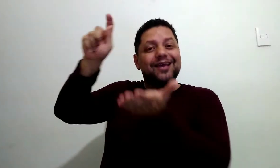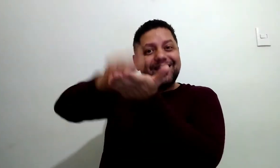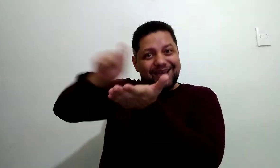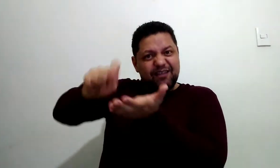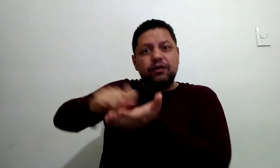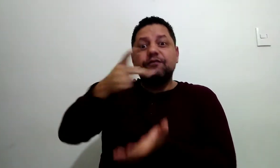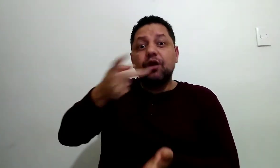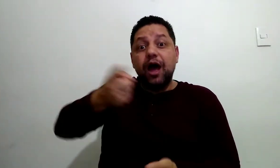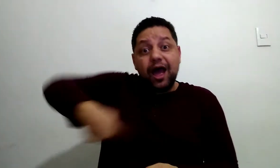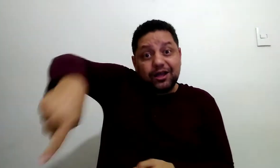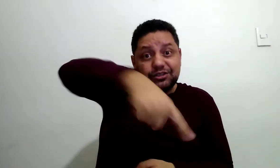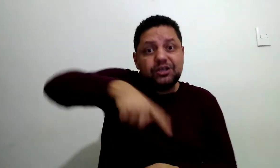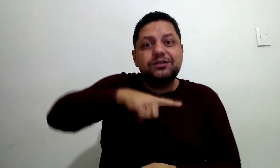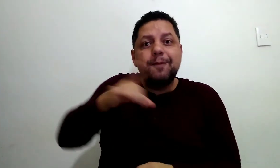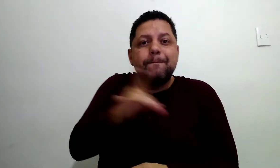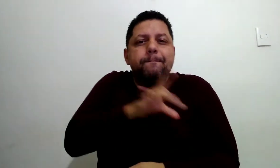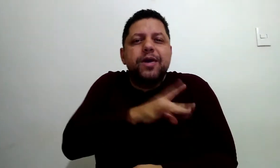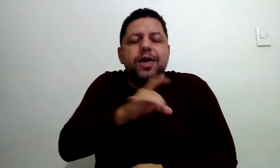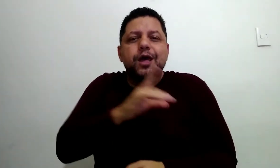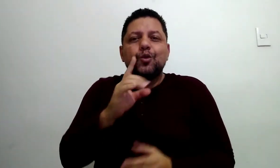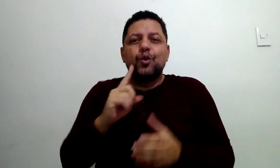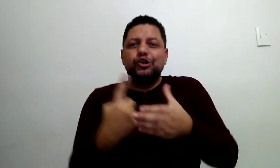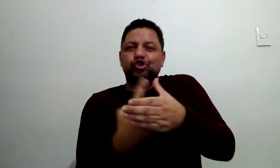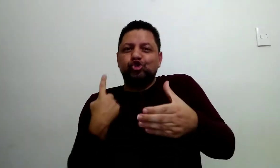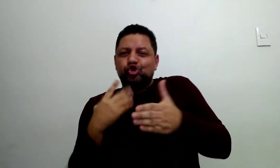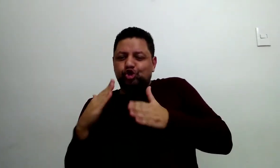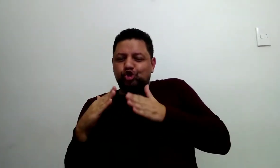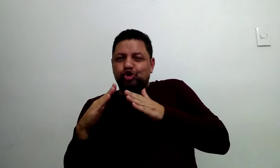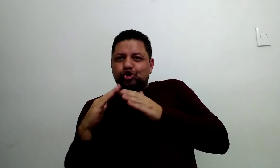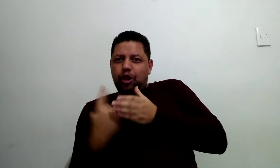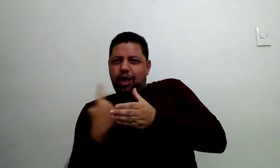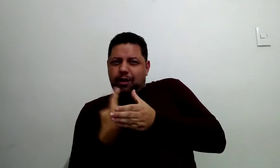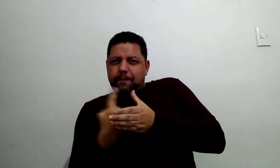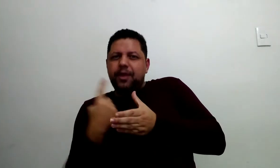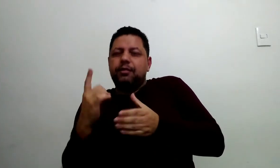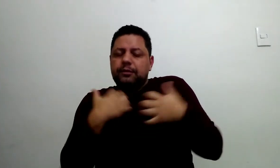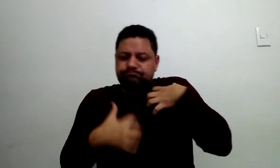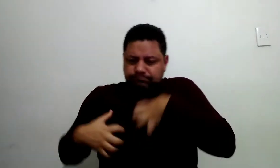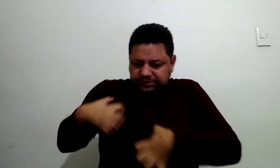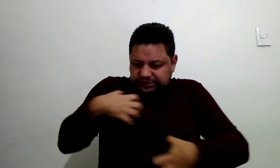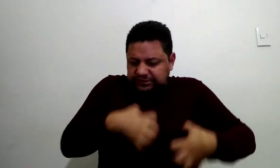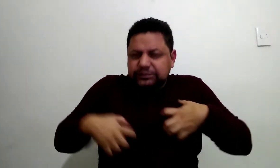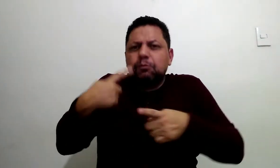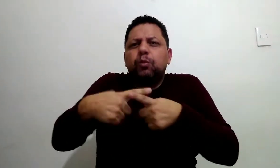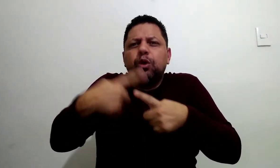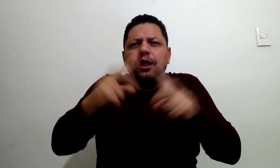temor de confrontar o nosso próprio fim. Esse medo tem a ver com não sermos